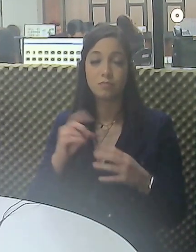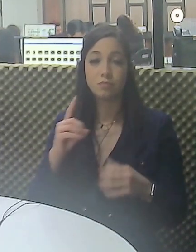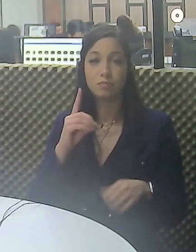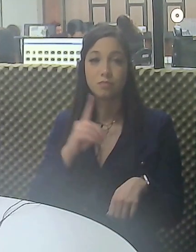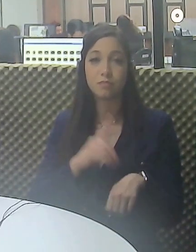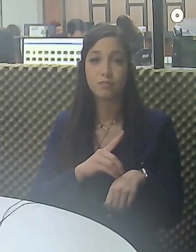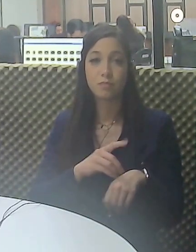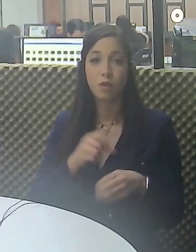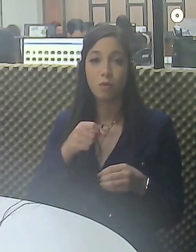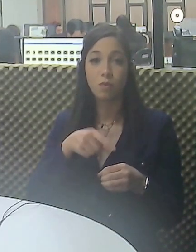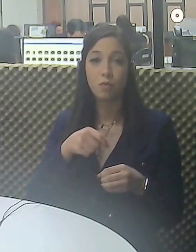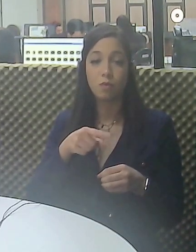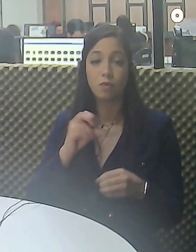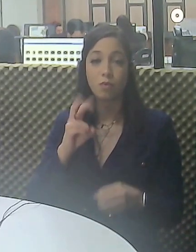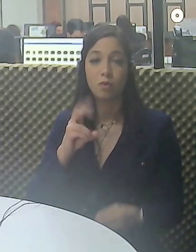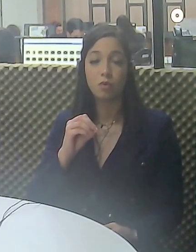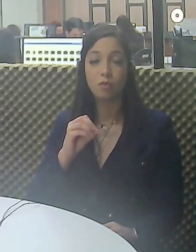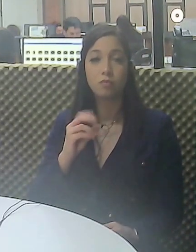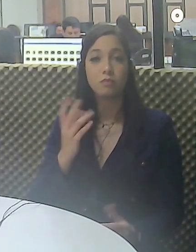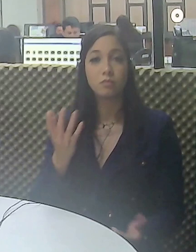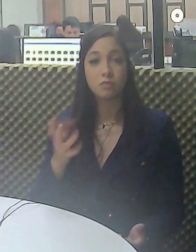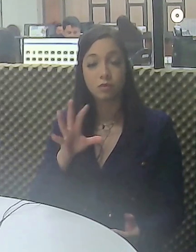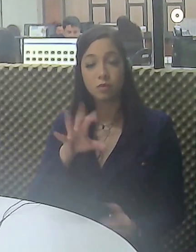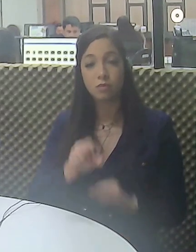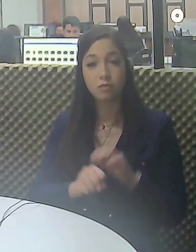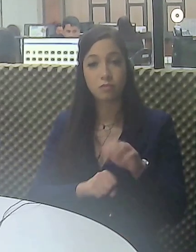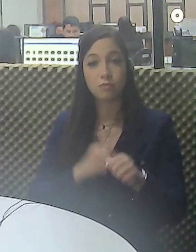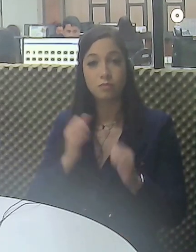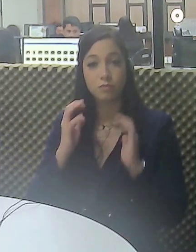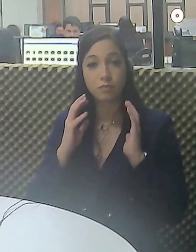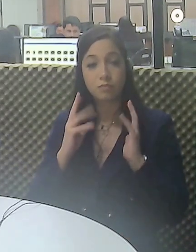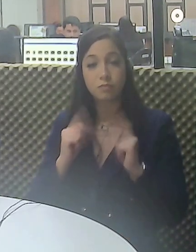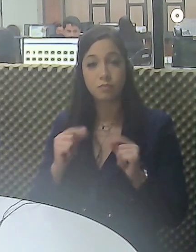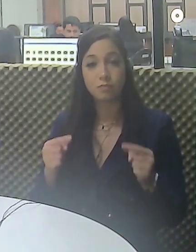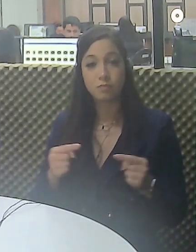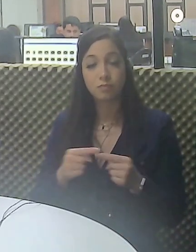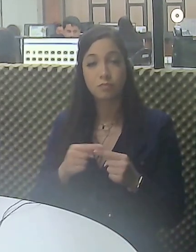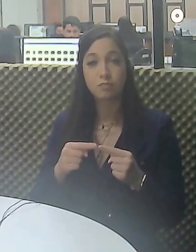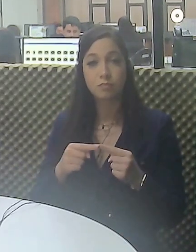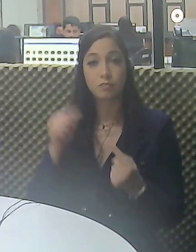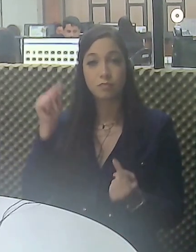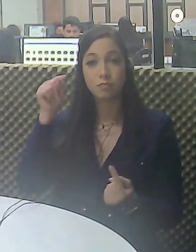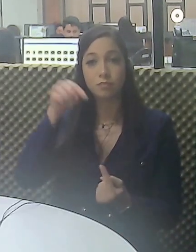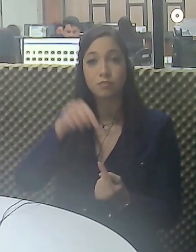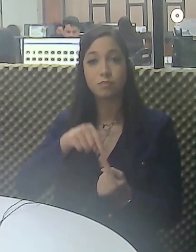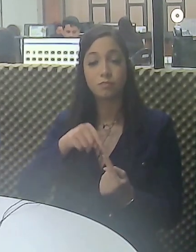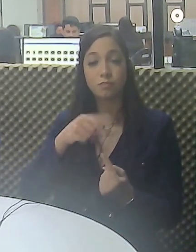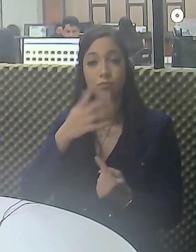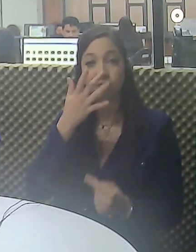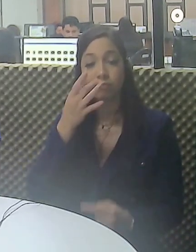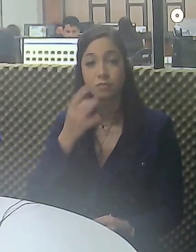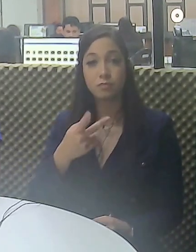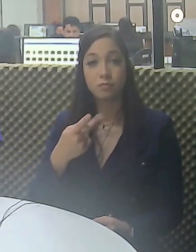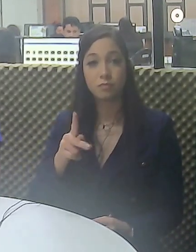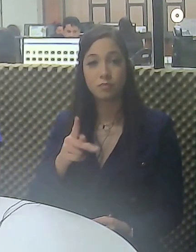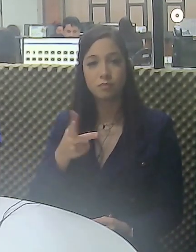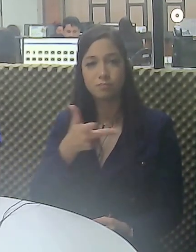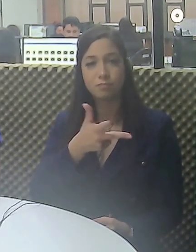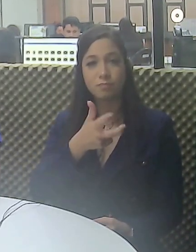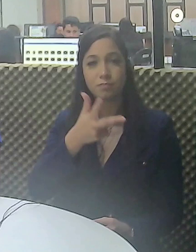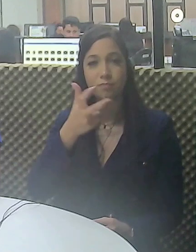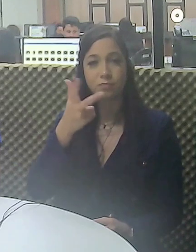do mosquito, por favor, faça o recolhimento, faça a limpeza ideal e faça a destinação ideal dos seus resíduos. Foi observado